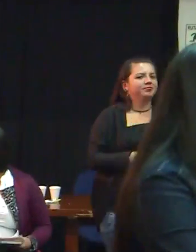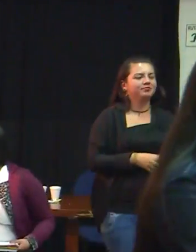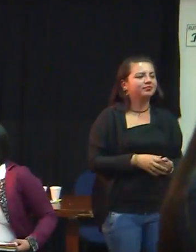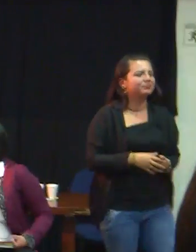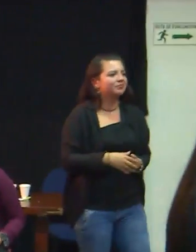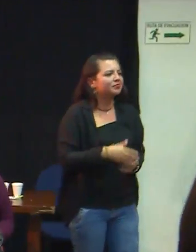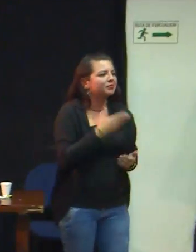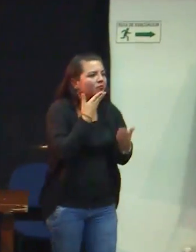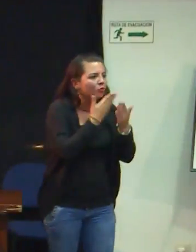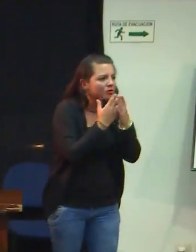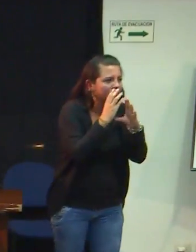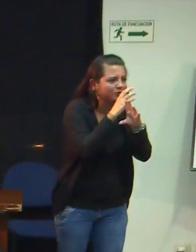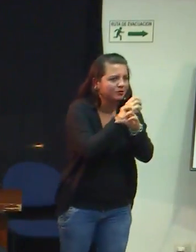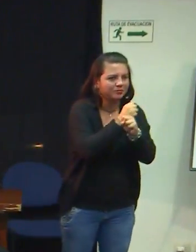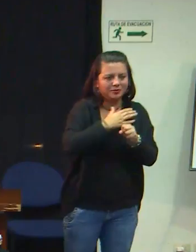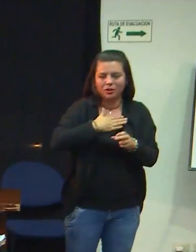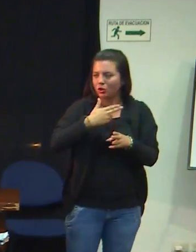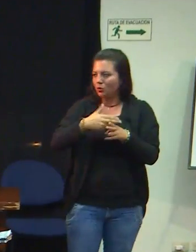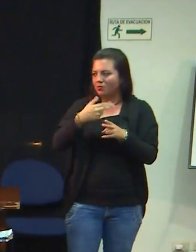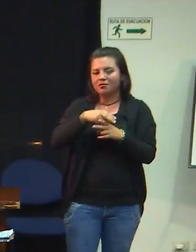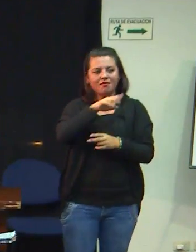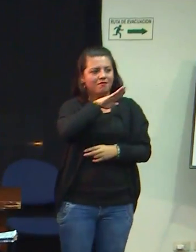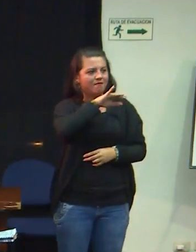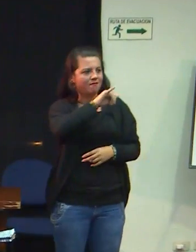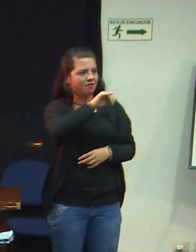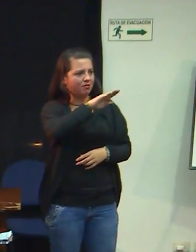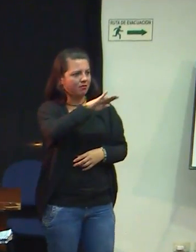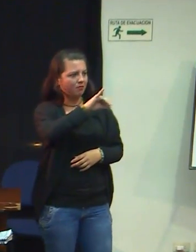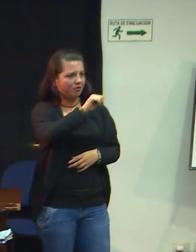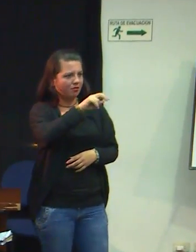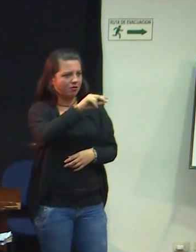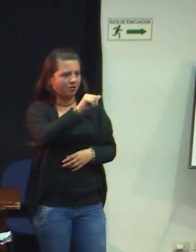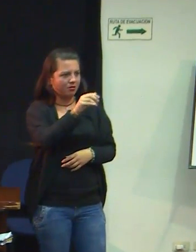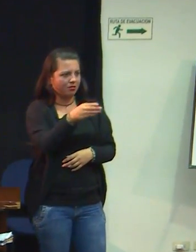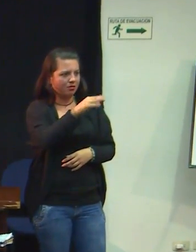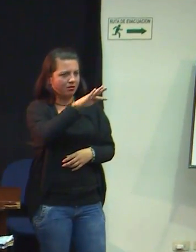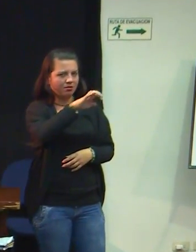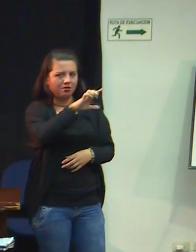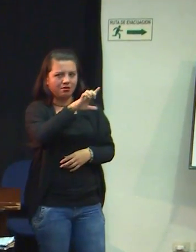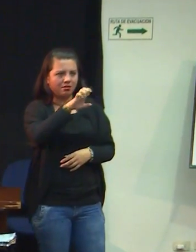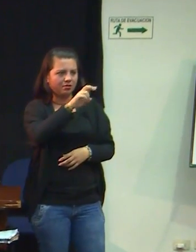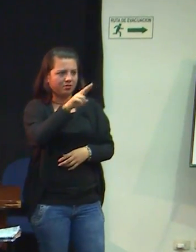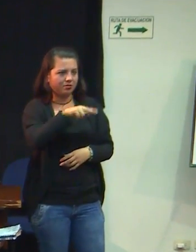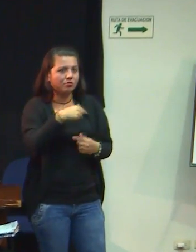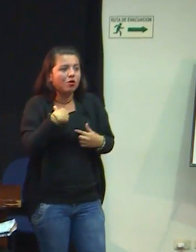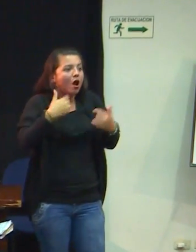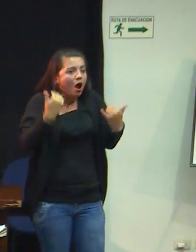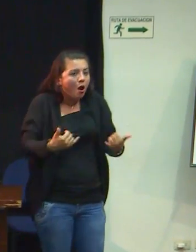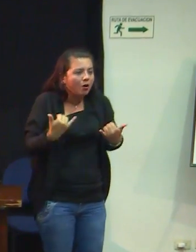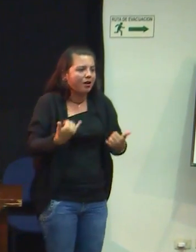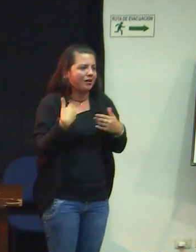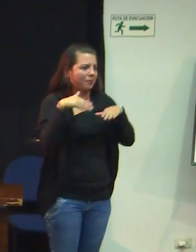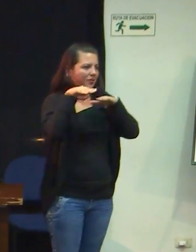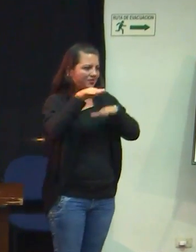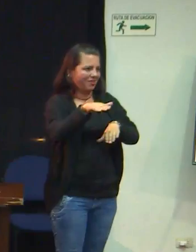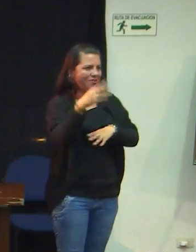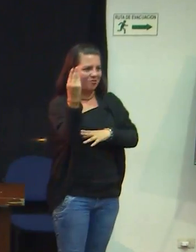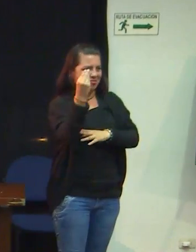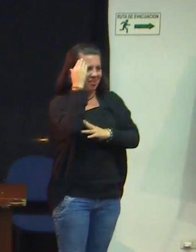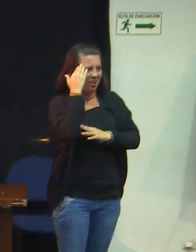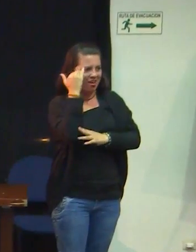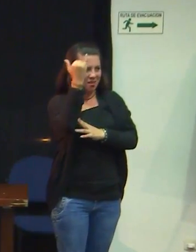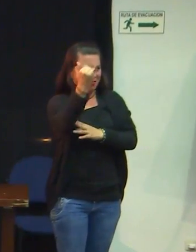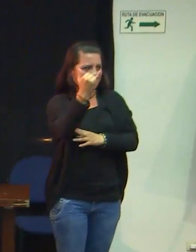Bueno, buenas noches. Mi nombre es Viviana Telles. En este momento soy representante del Consejo Académico de la